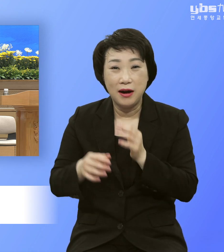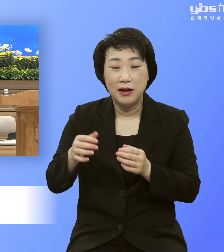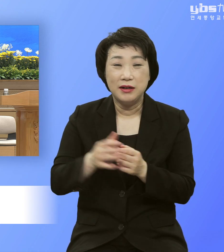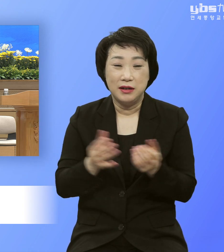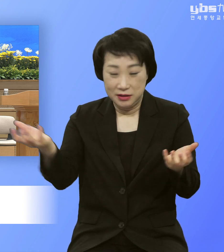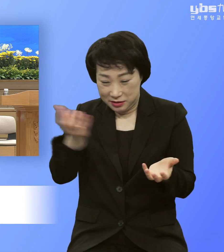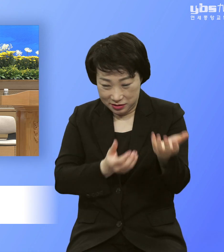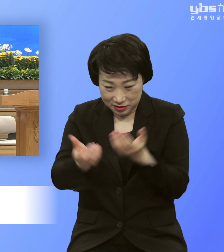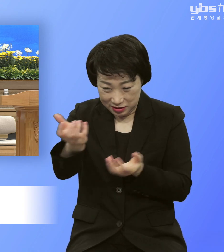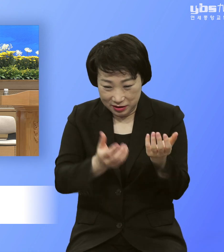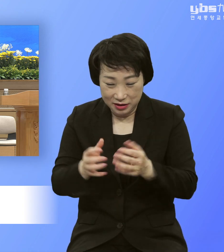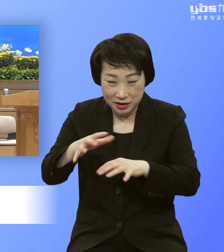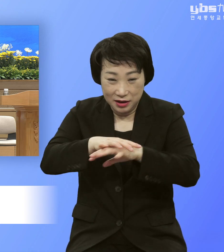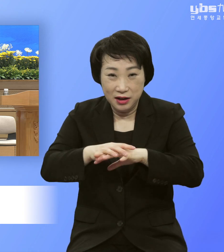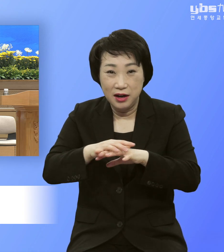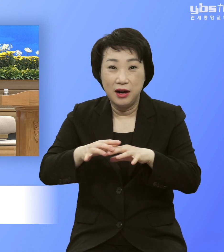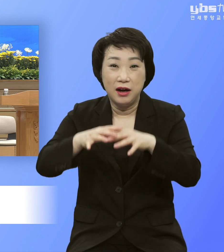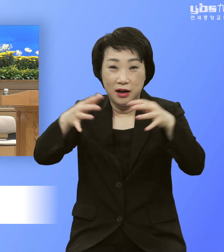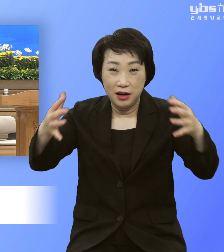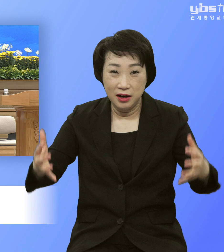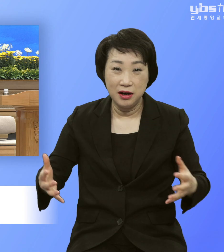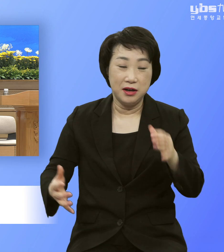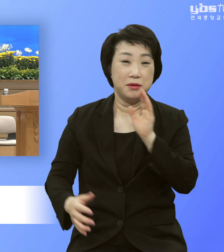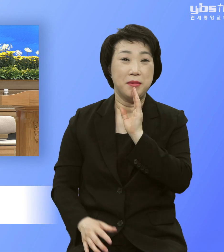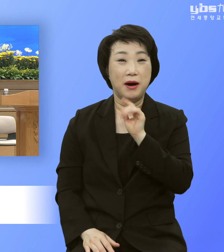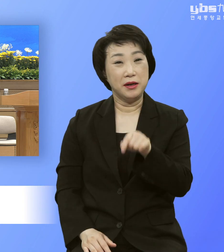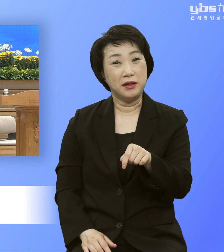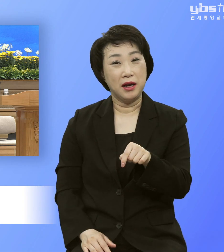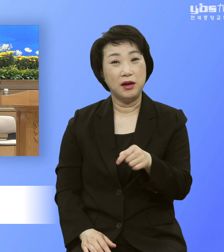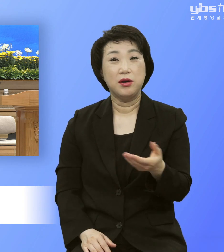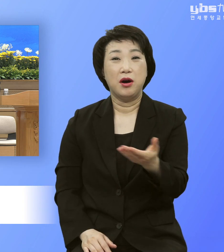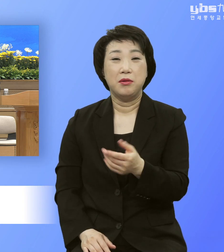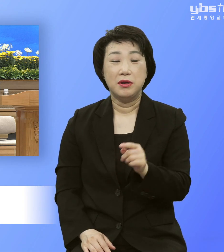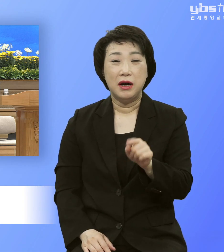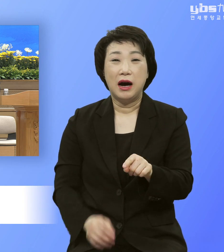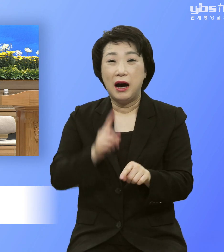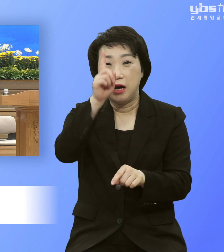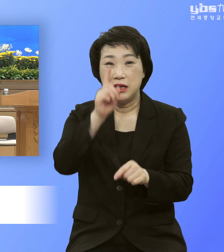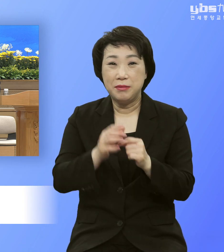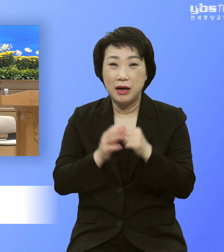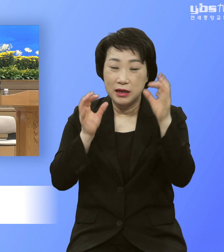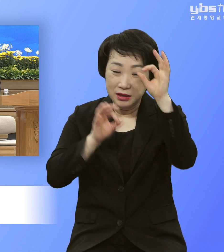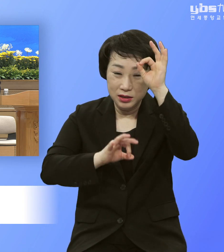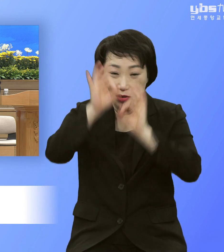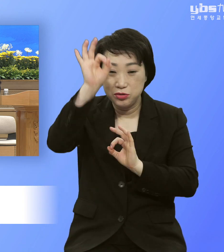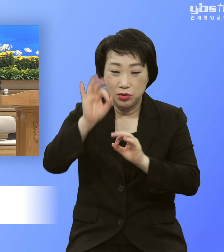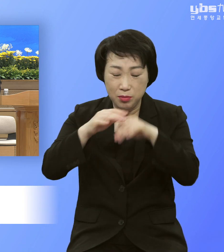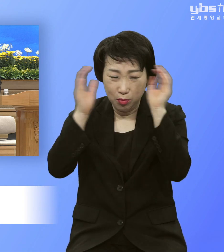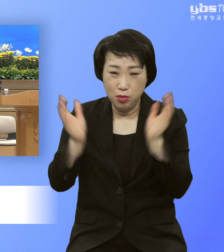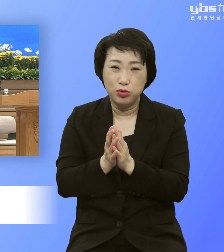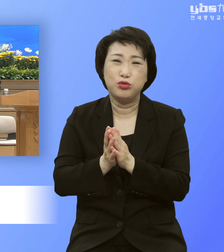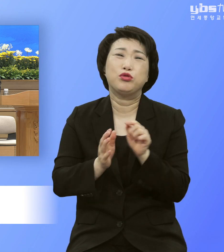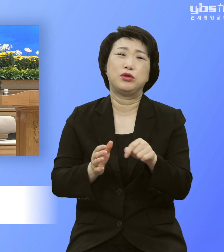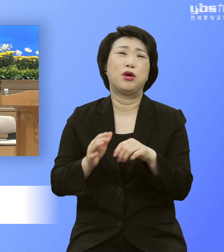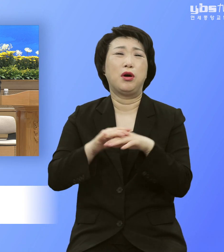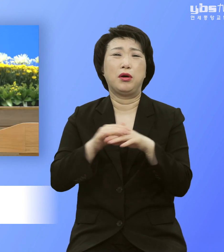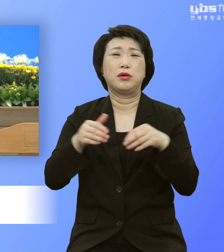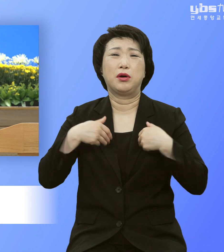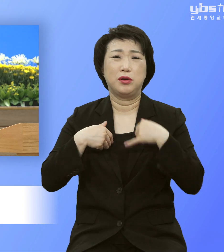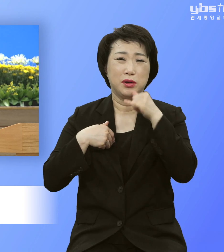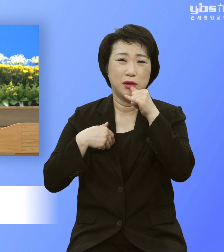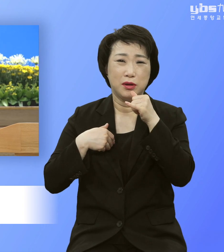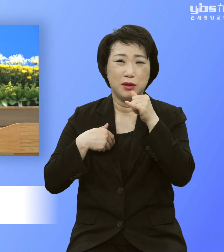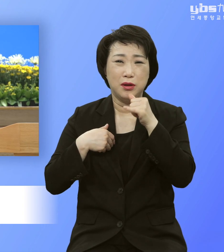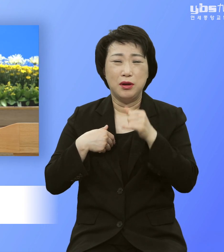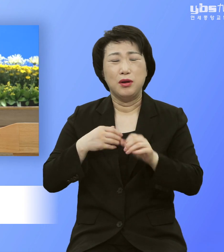하나를 이렇게 나가는데 이게 너트 하나만 틀려도 그 부분을 다 풀어내야 돼. 이게